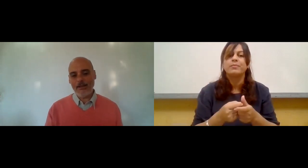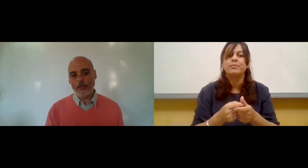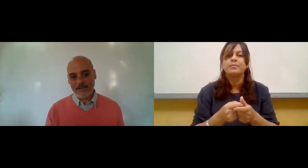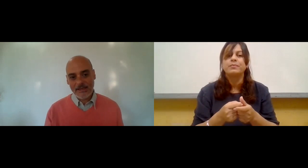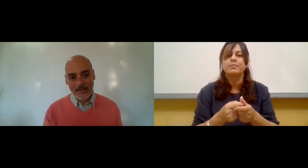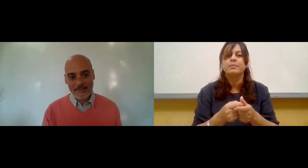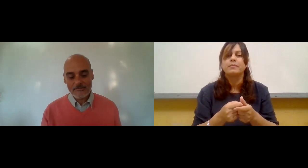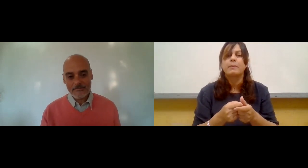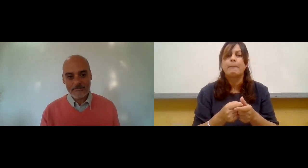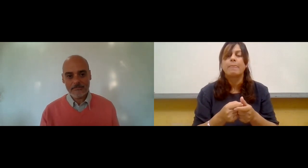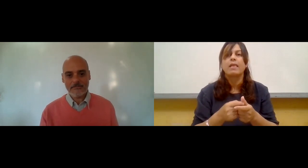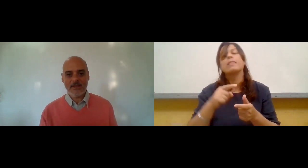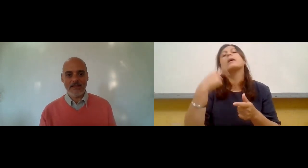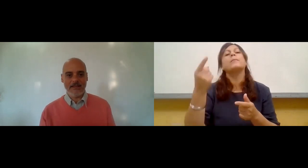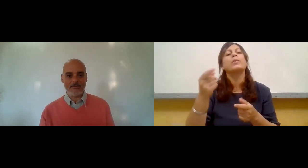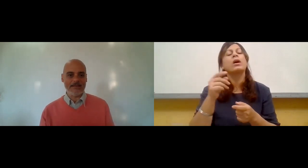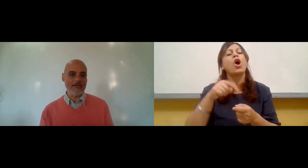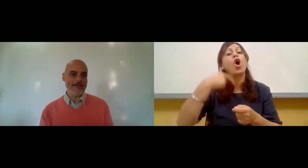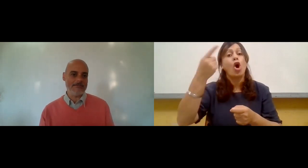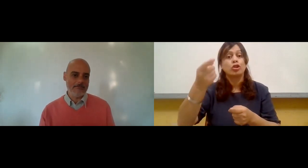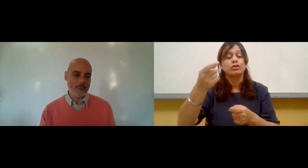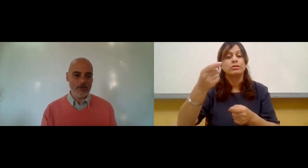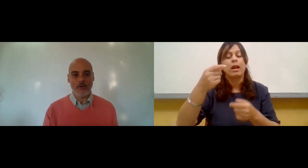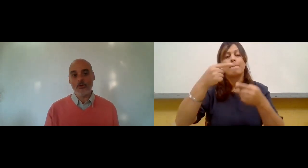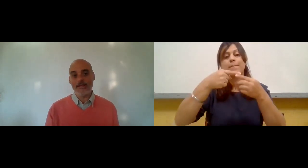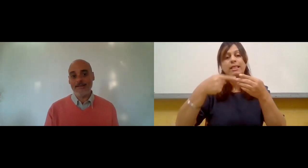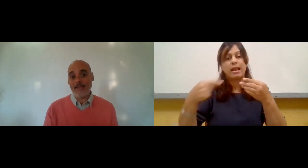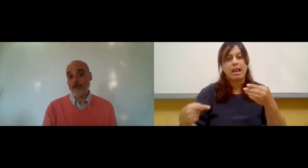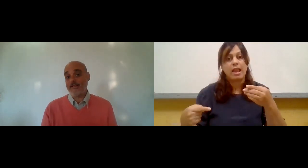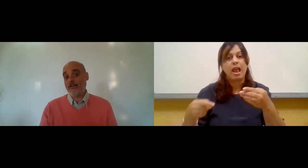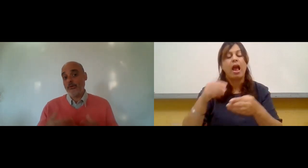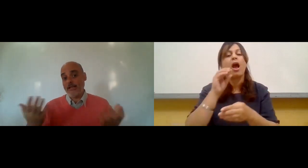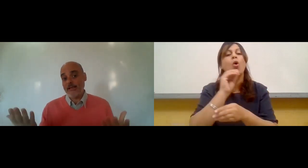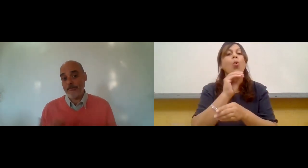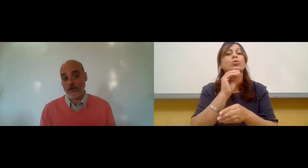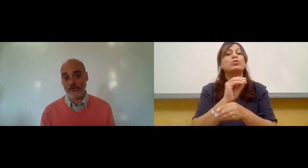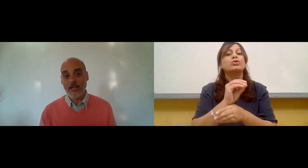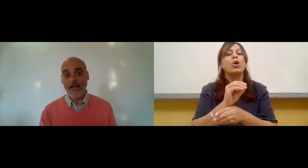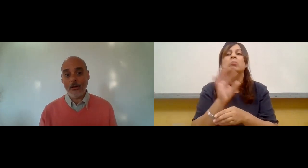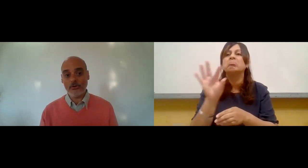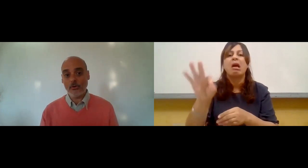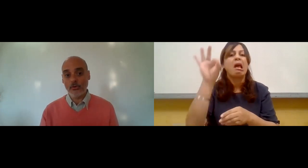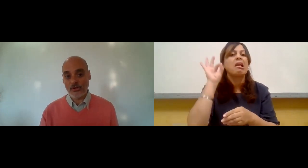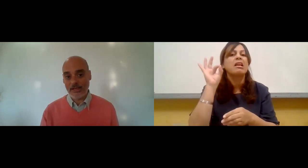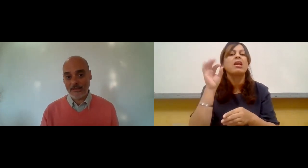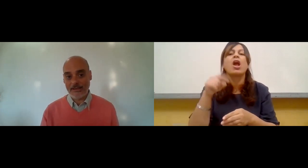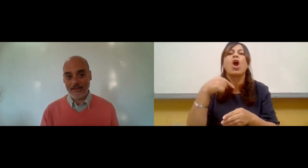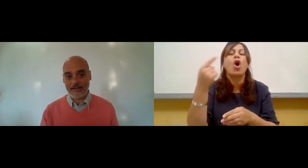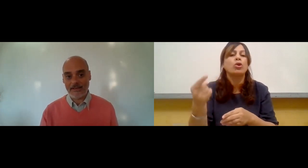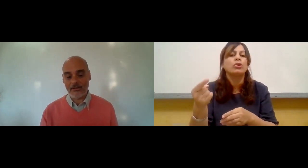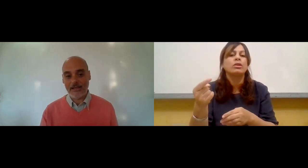Después tienen optativas, las optativas, por eso algunos les decía que los que ya estuvieran inscriptos a otros cursos